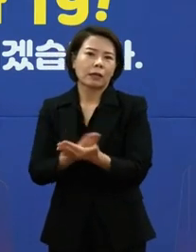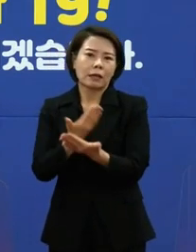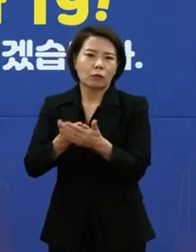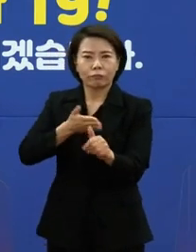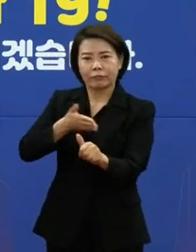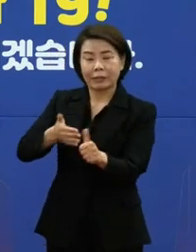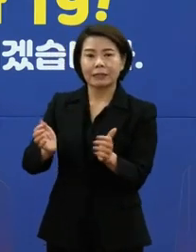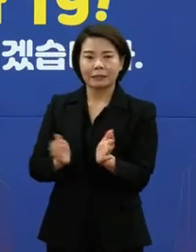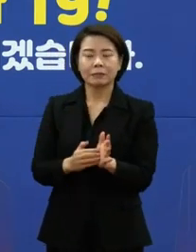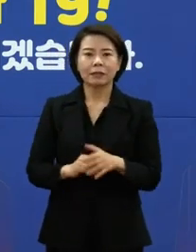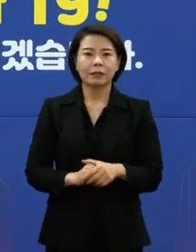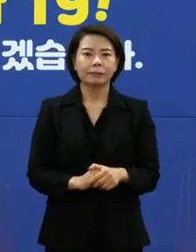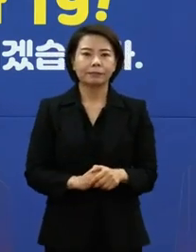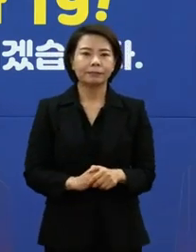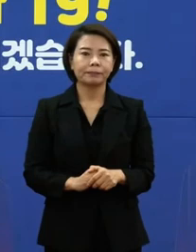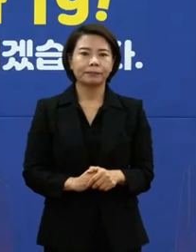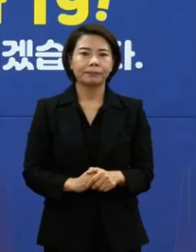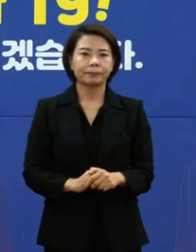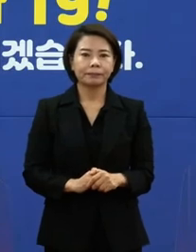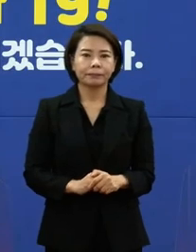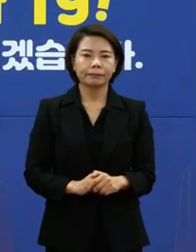당부하였습니다.